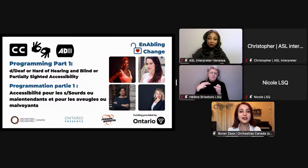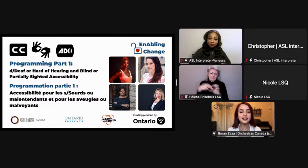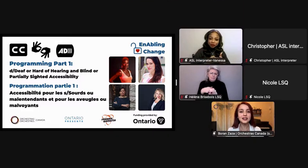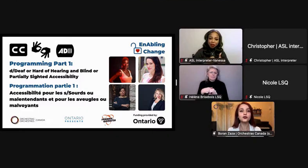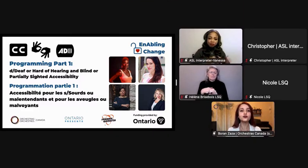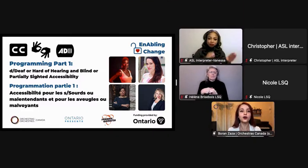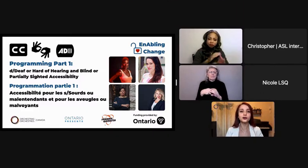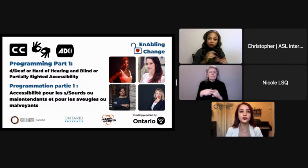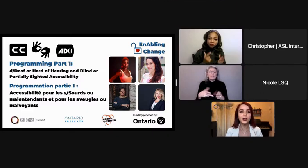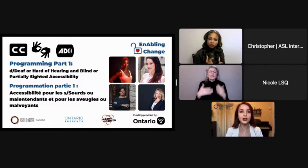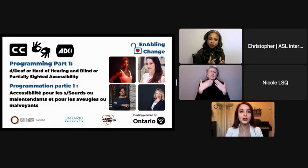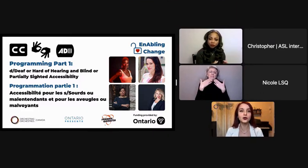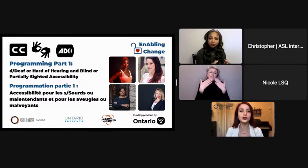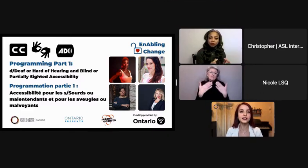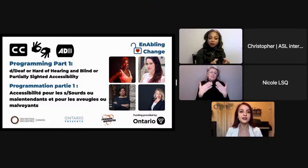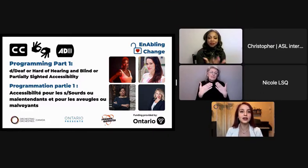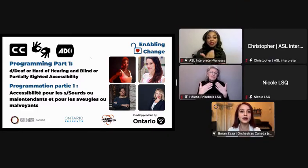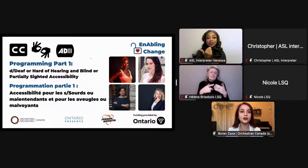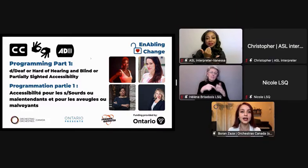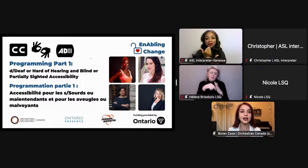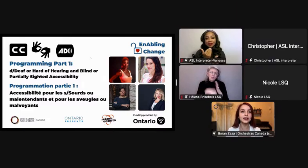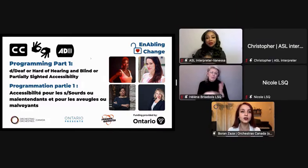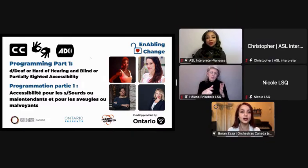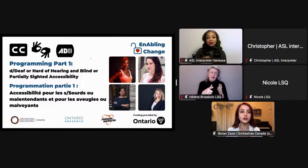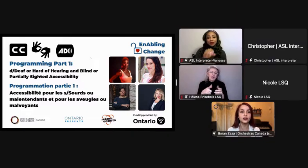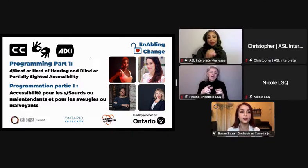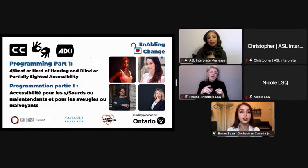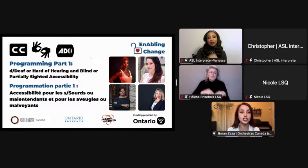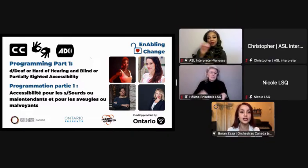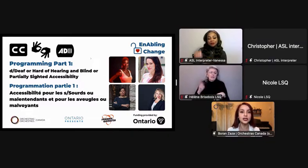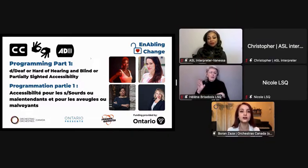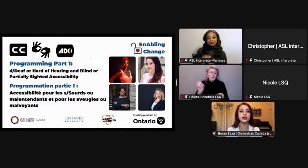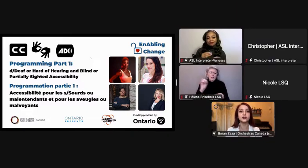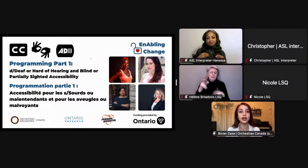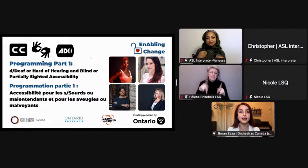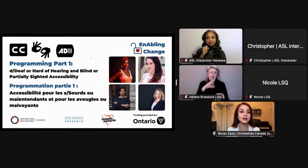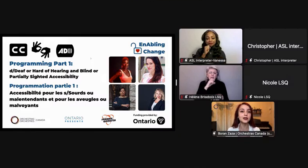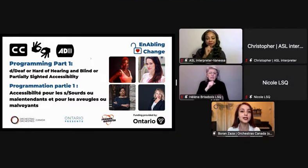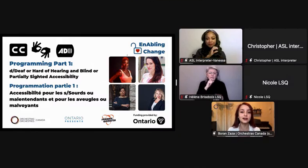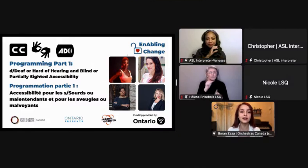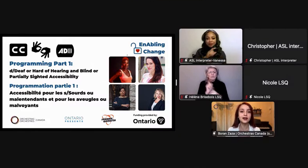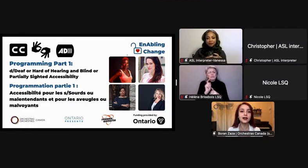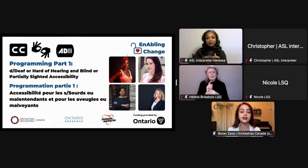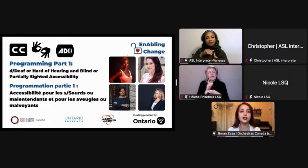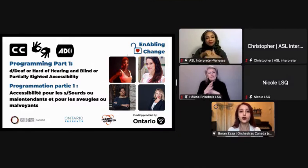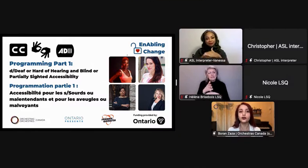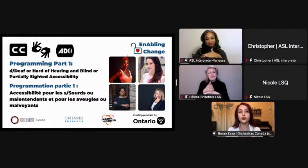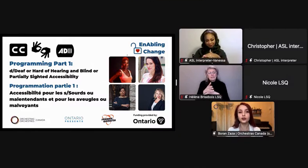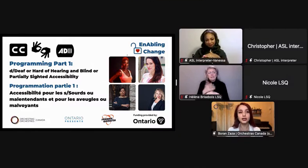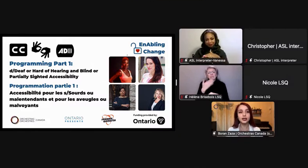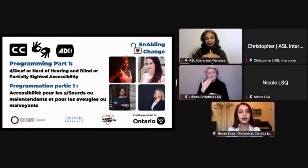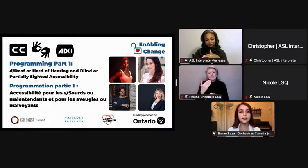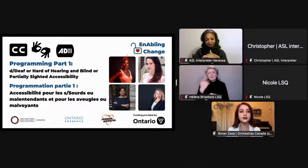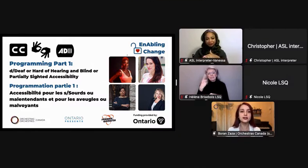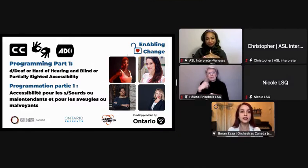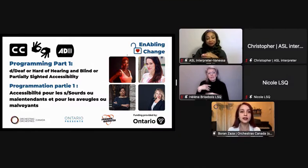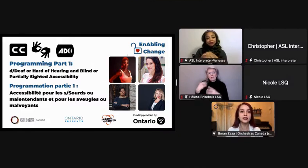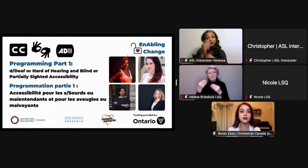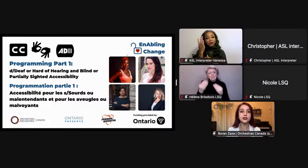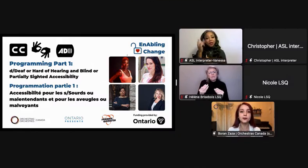Merci du fond de cœur au ministère ontarien de personnes âgées et de l'accessibilité d'avoir fourni l'aide